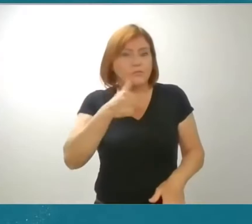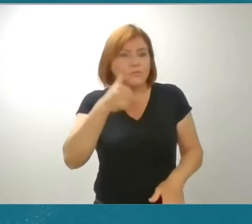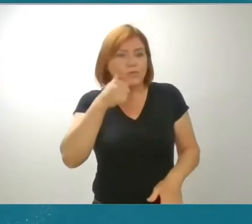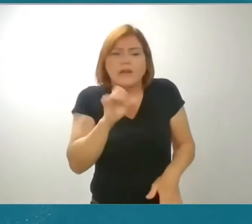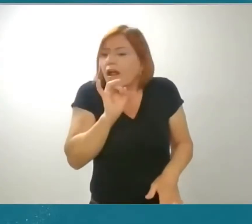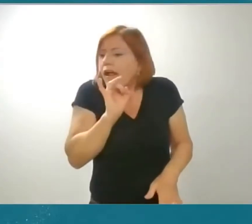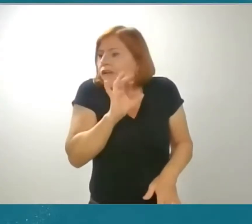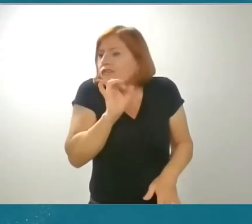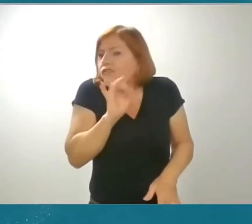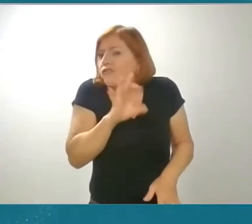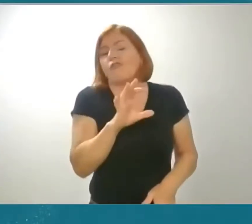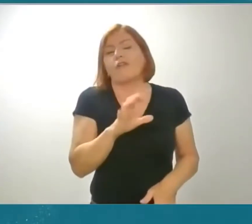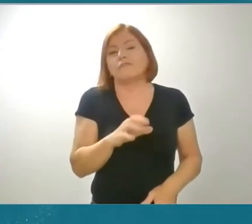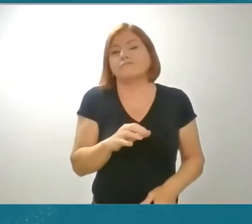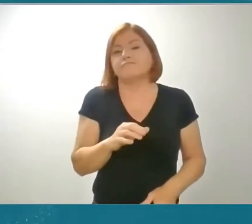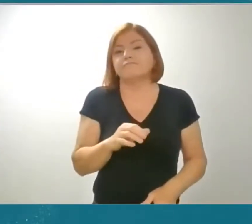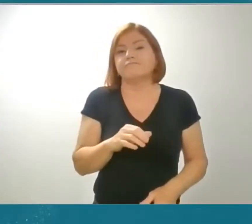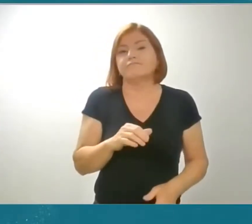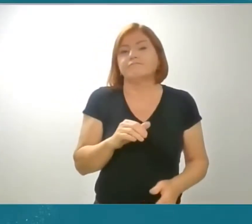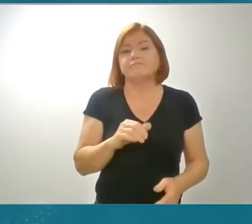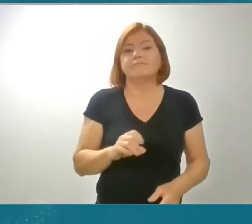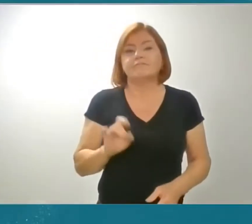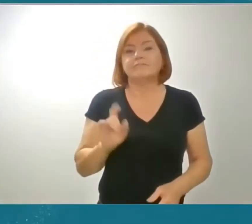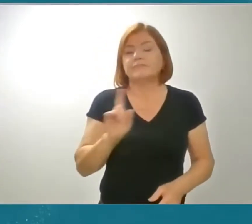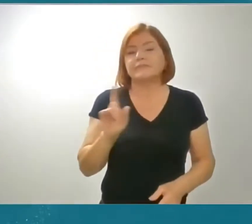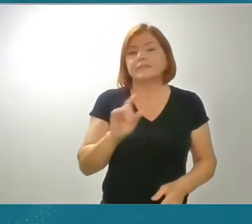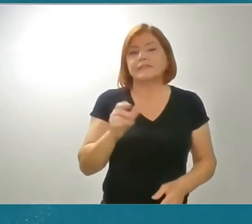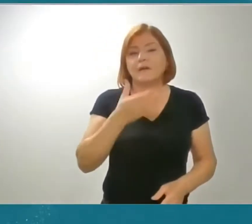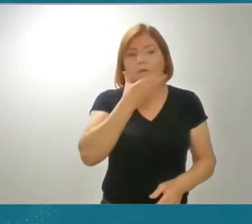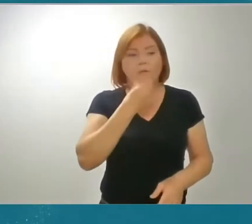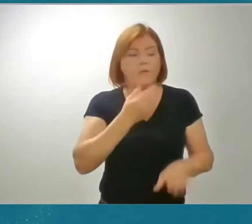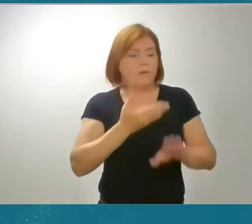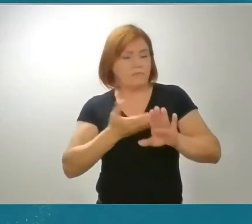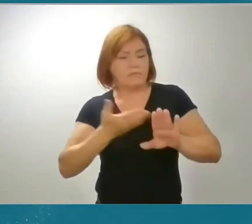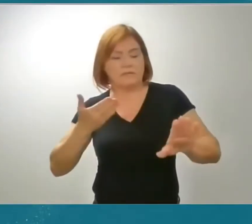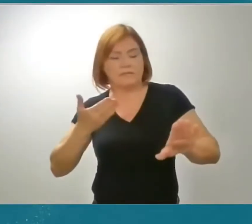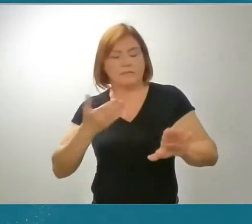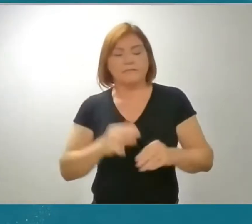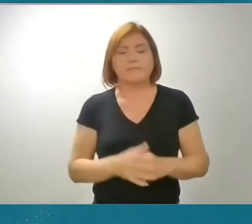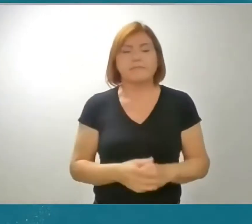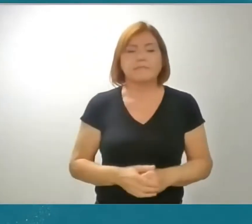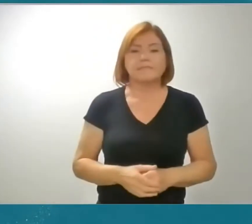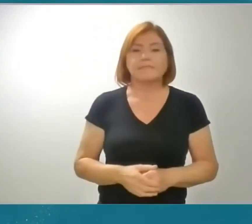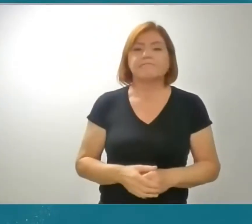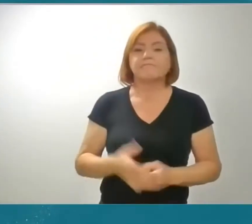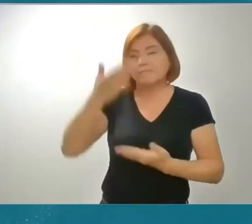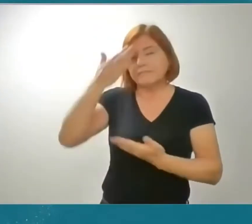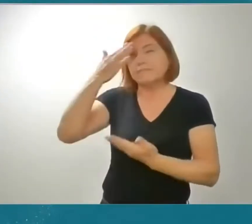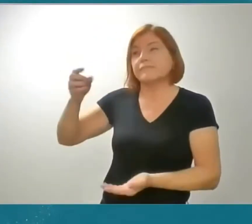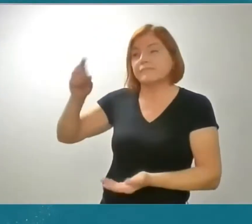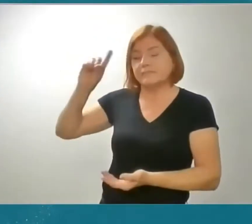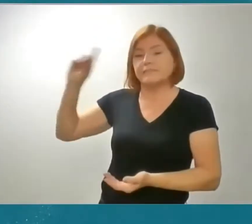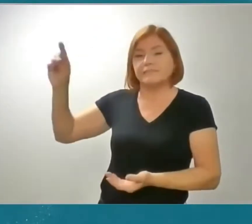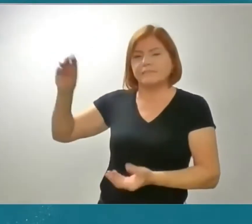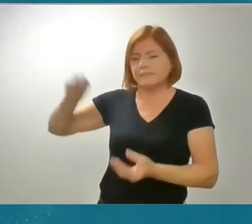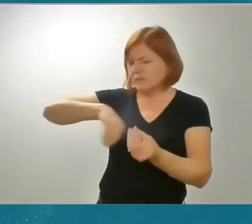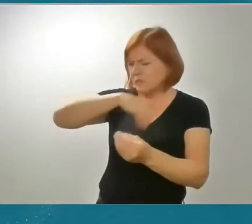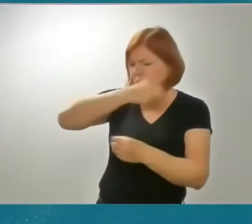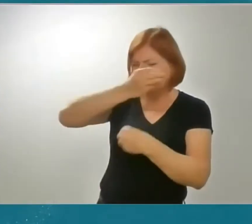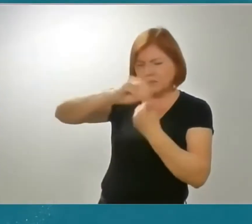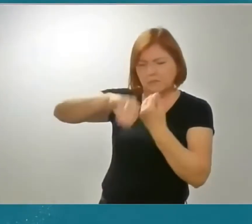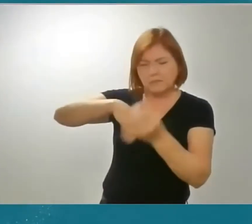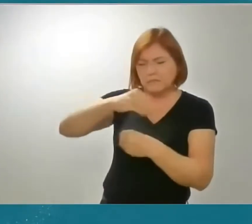é impressionante. Eu fico realmente emocionado em ver, né, a inclusão dos nossos jovens, adolescentes